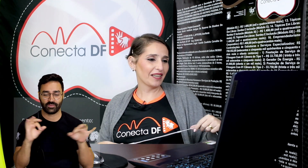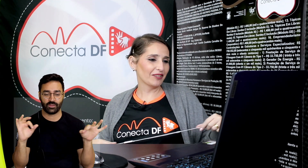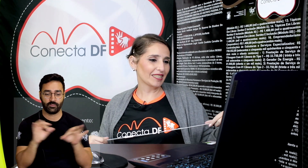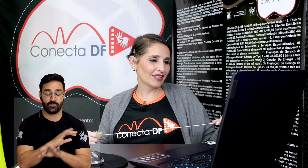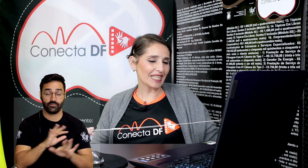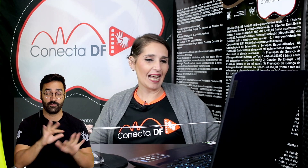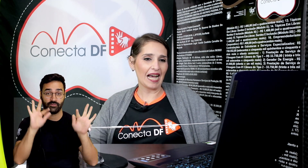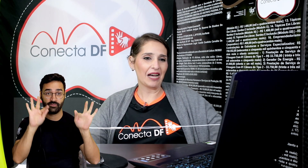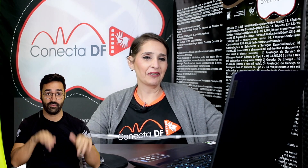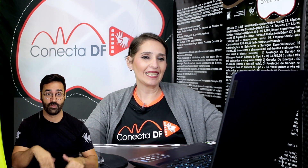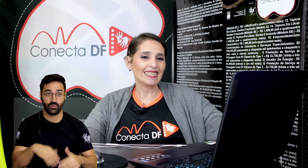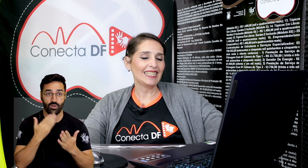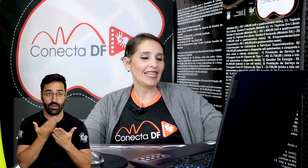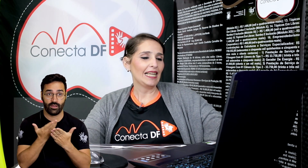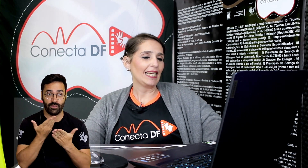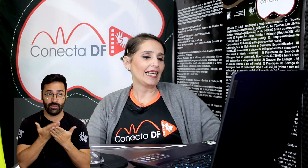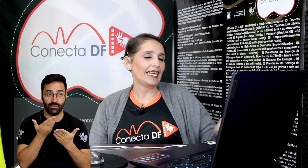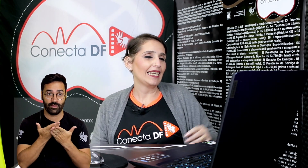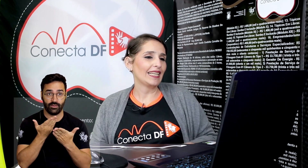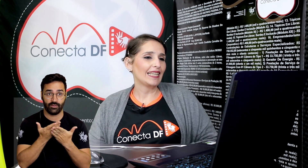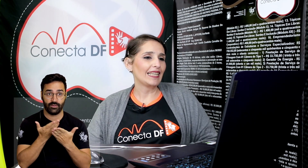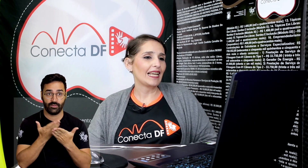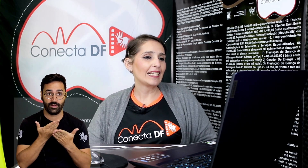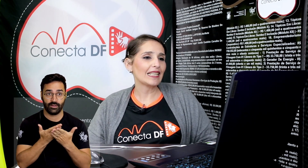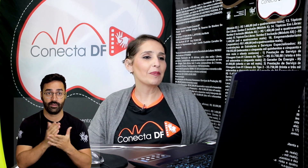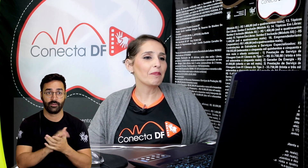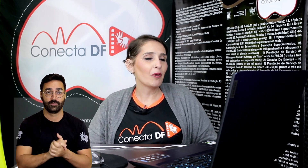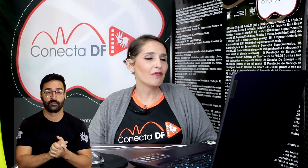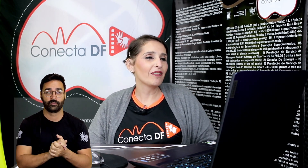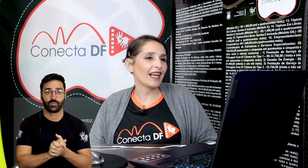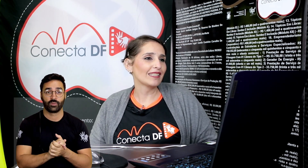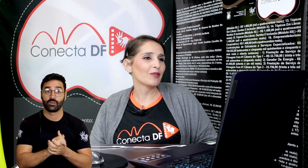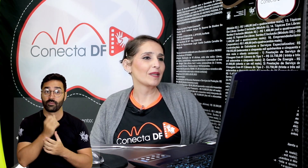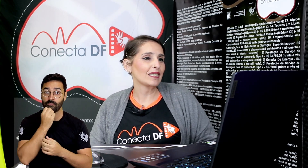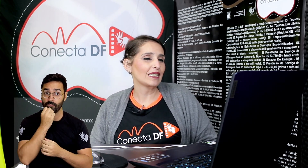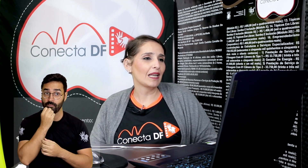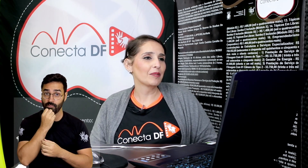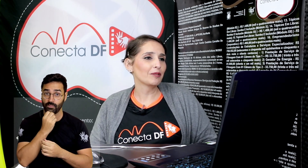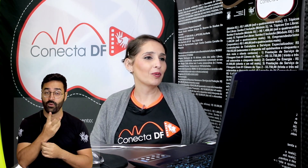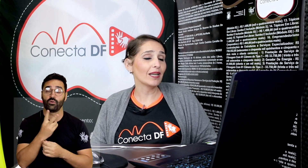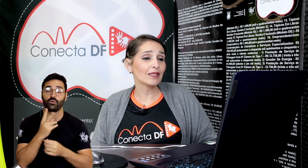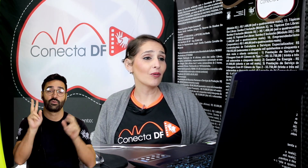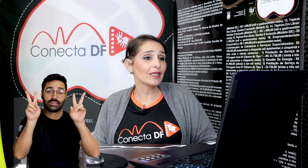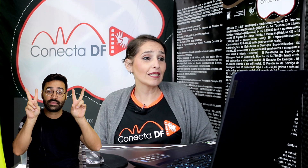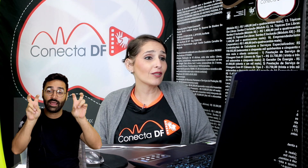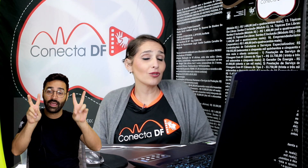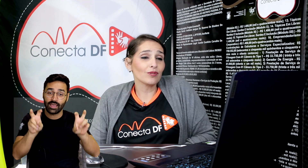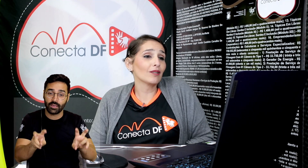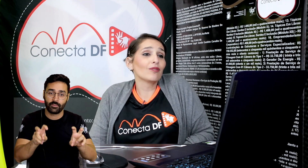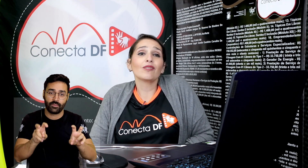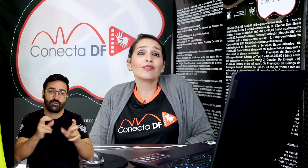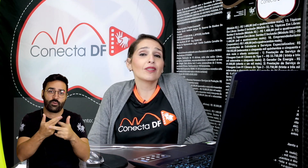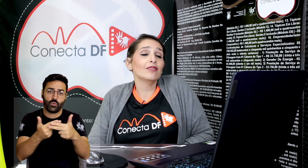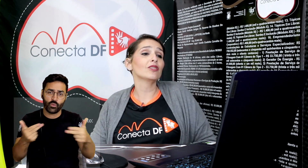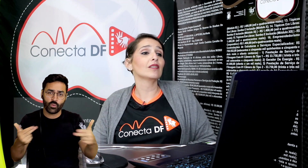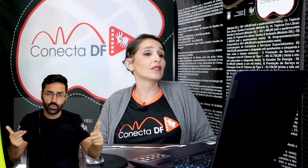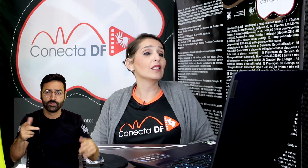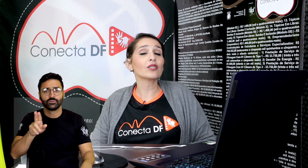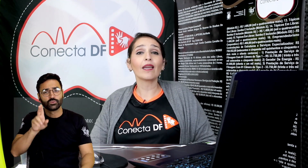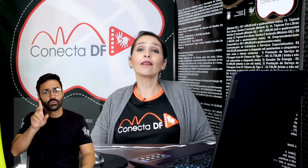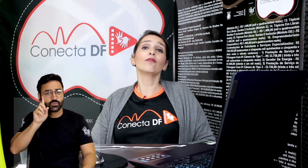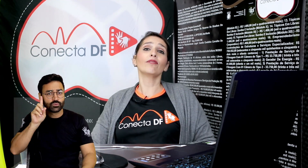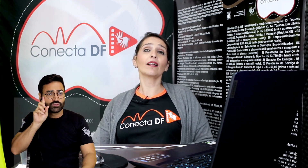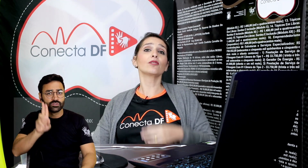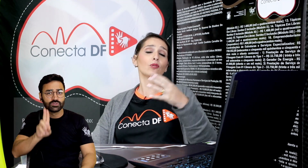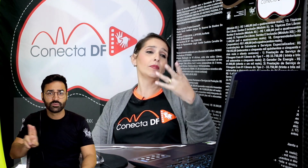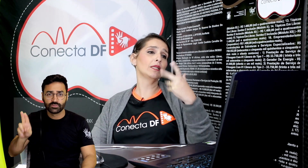aqui ao final da nossa aula. É sempre bom falar sobre esses temas, porque são coisas que a gente usa no nosso dia a dia. Gente,